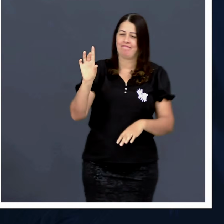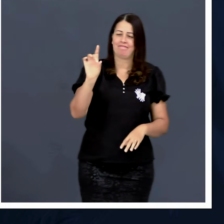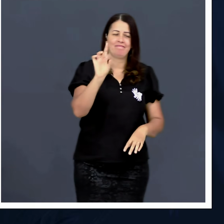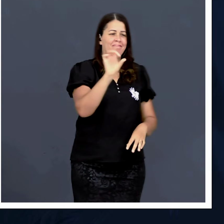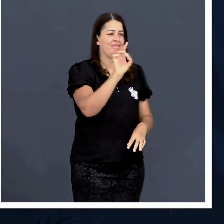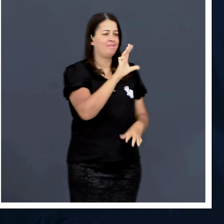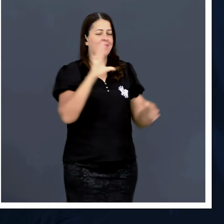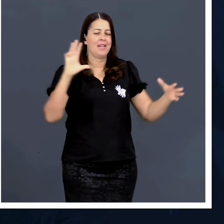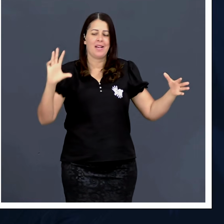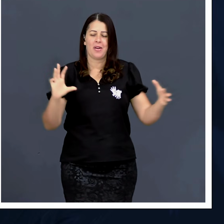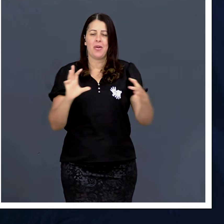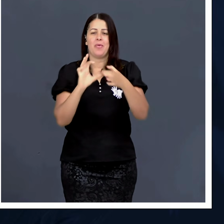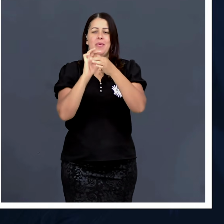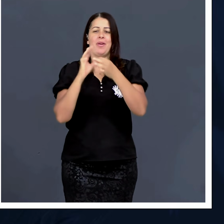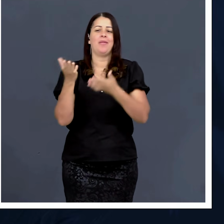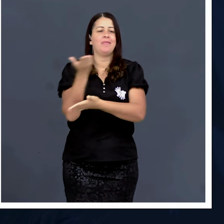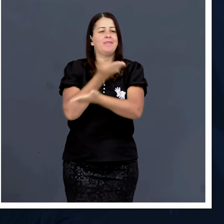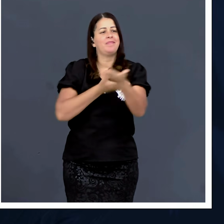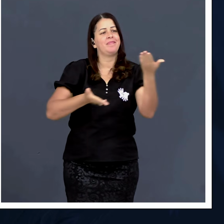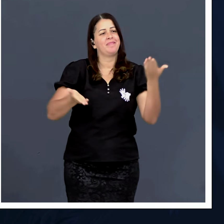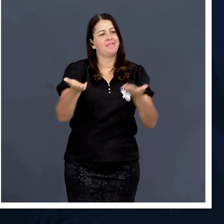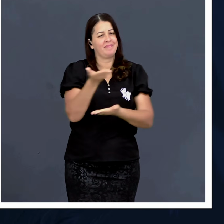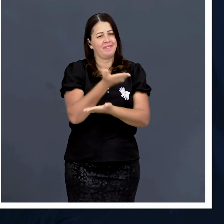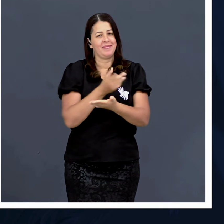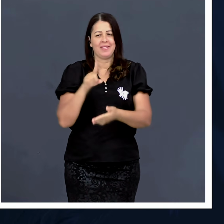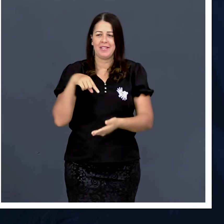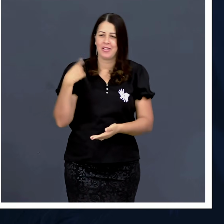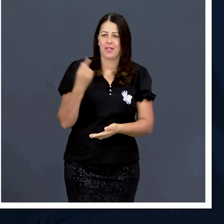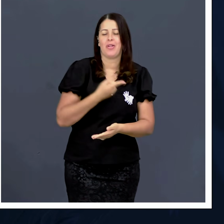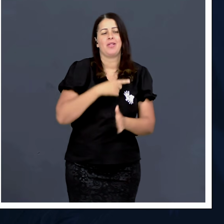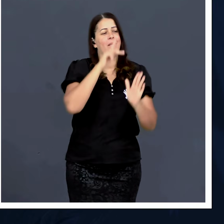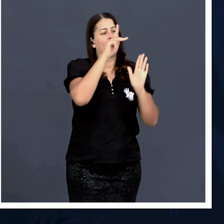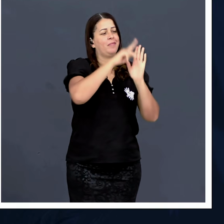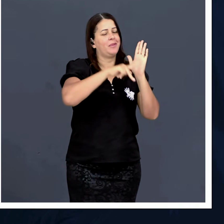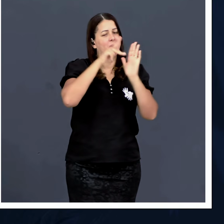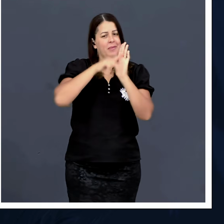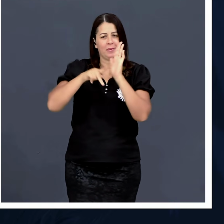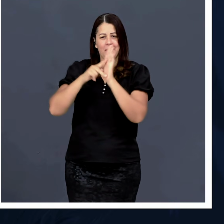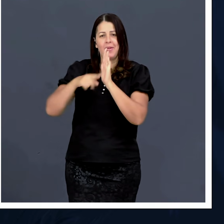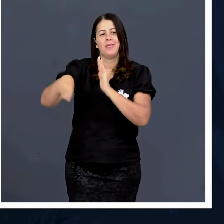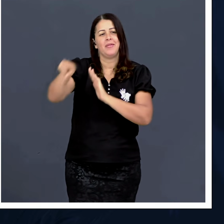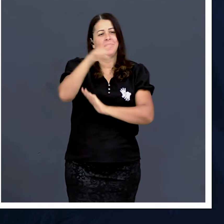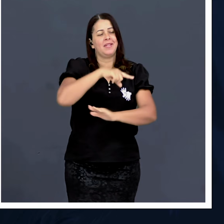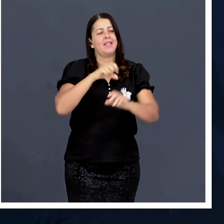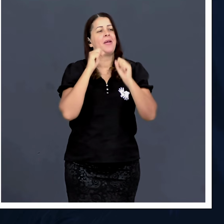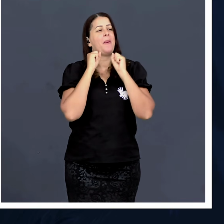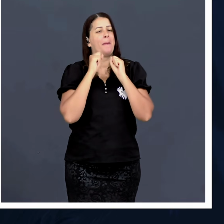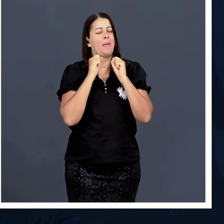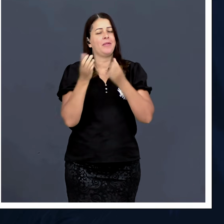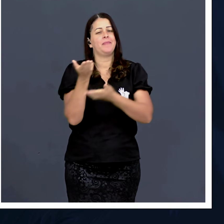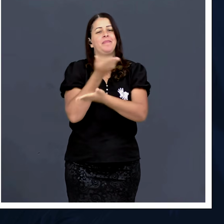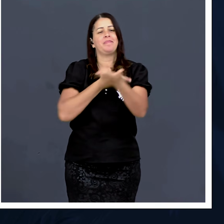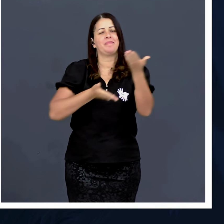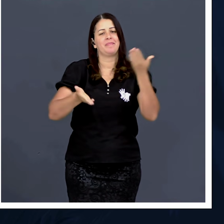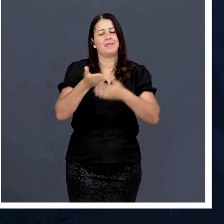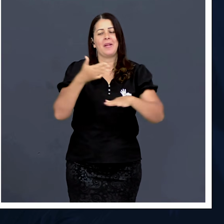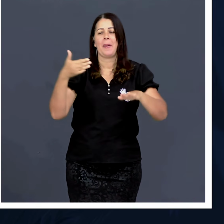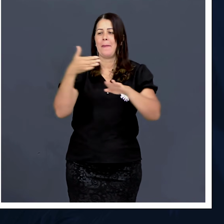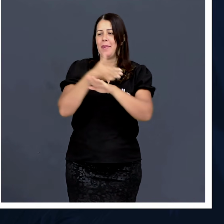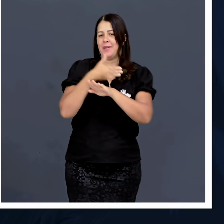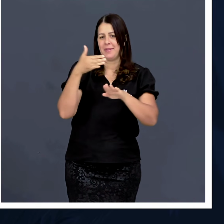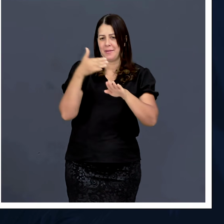na comunhão com os irmãos. Através das nossas programações, vocês podem interagir e